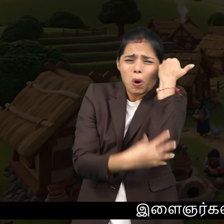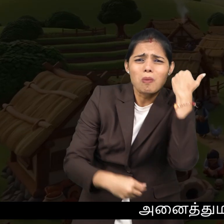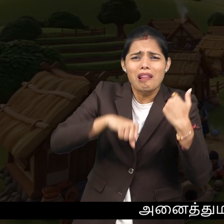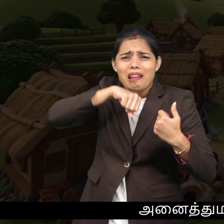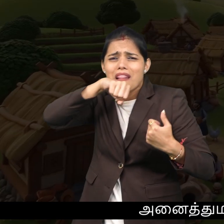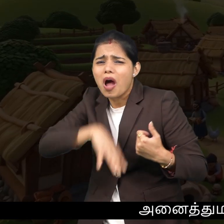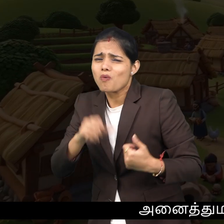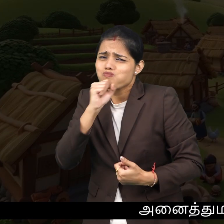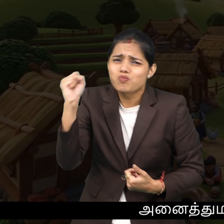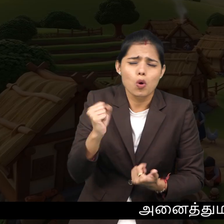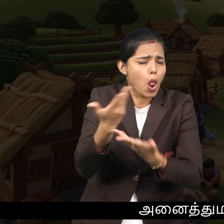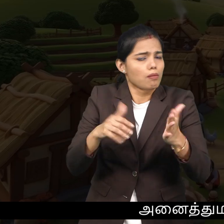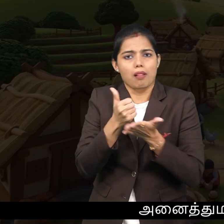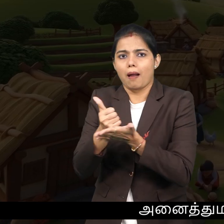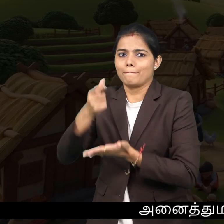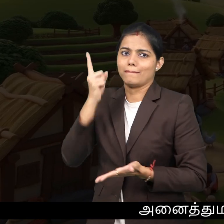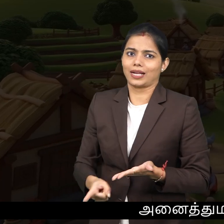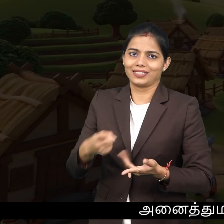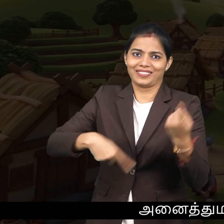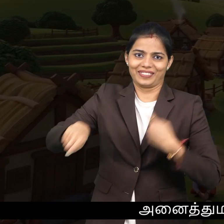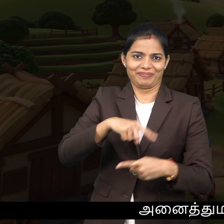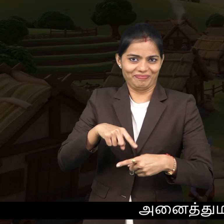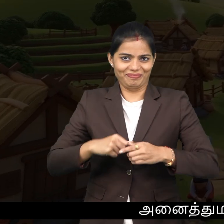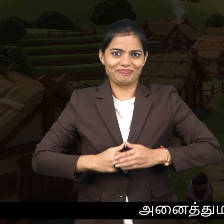என அனைத்து மக்களுக்கும் உதவுகின்றன.